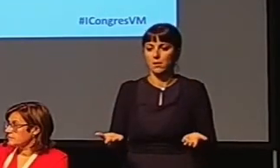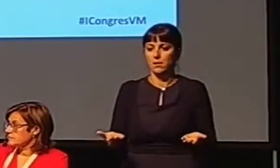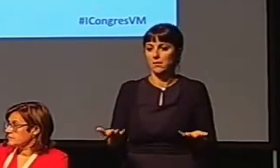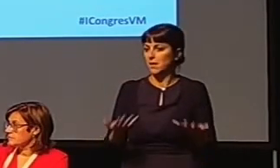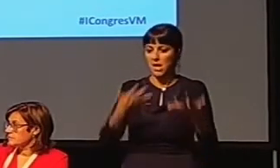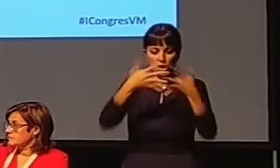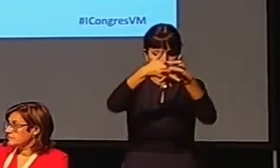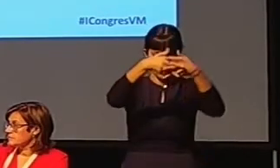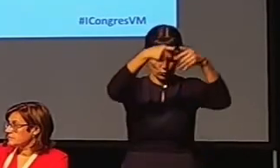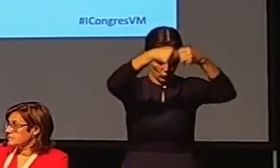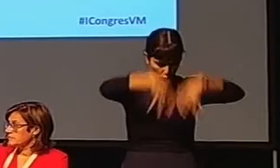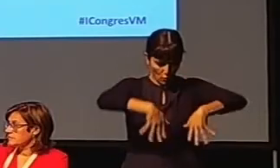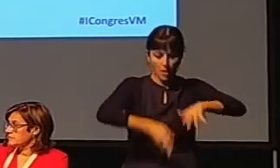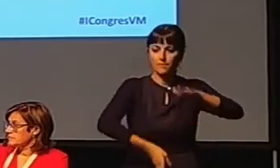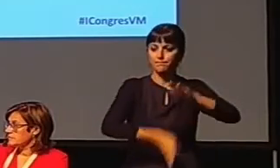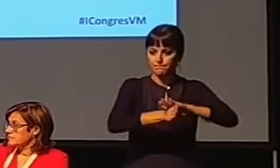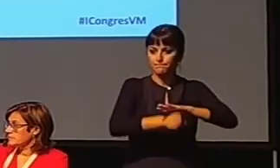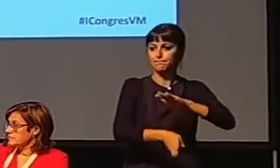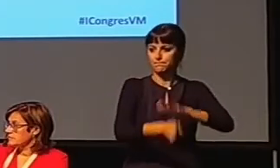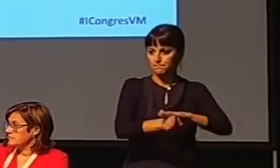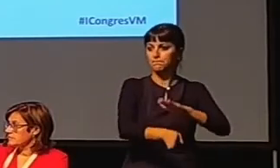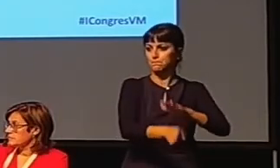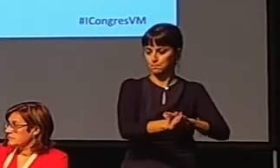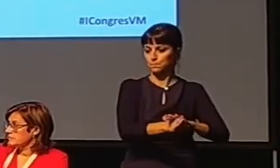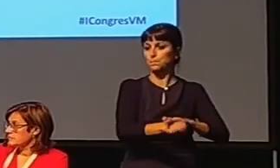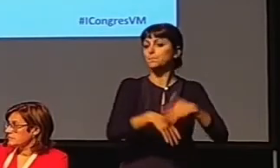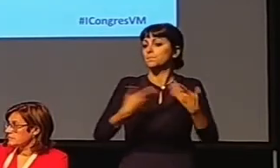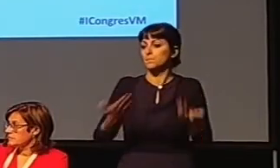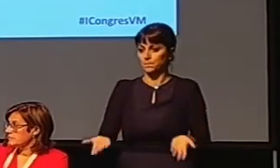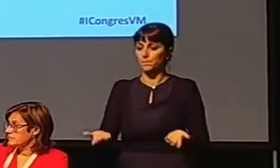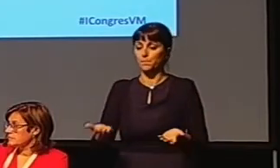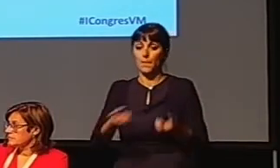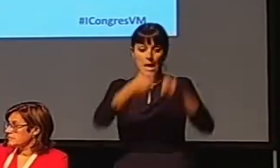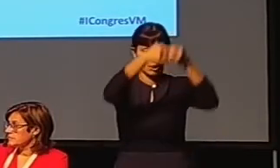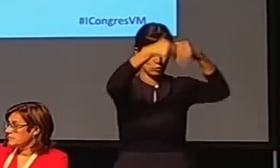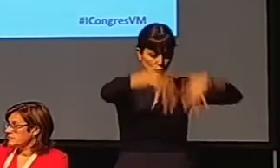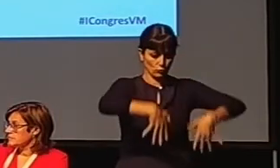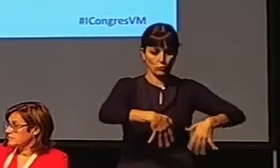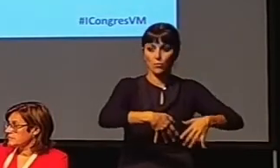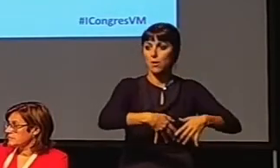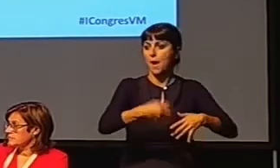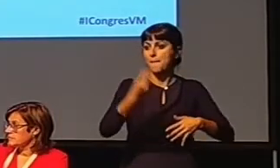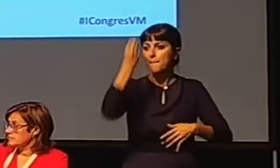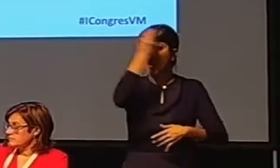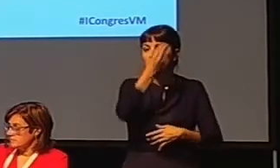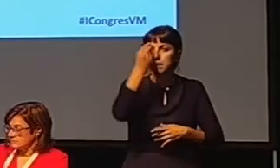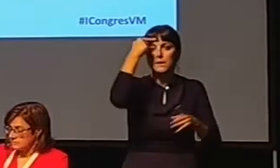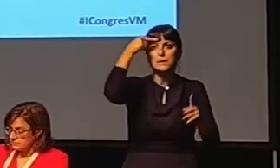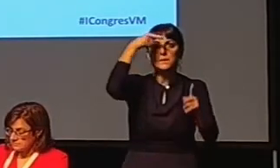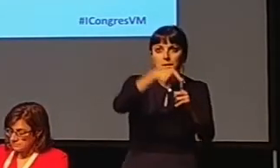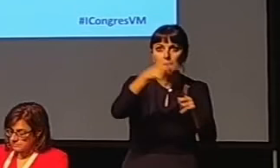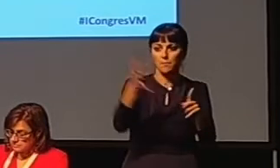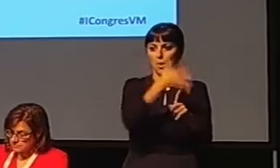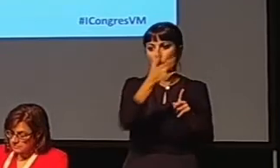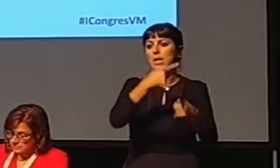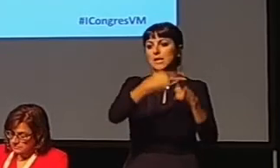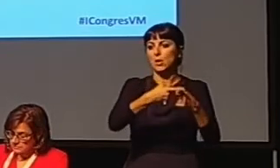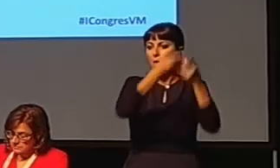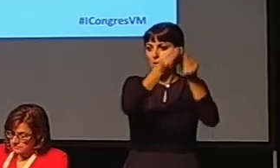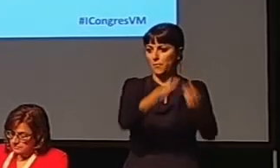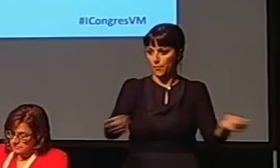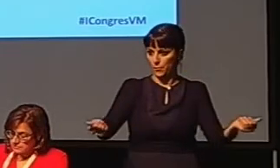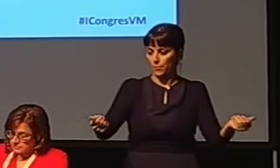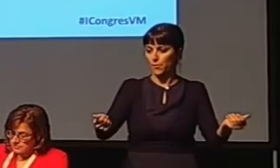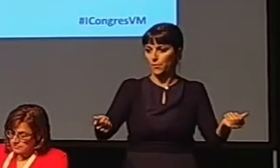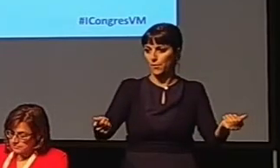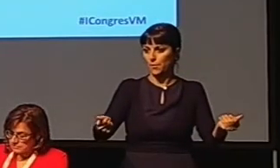l'estructura. Sí? Que tota l'estructura pensada per poder desarticular la violència sexual no té la mateixa